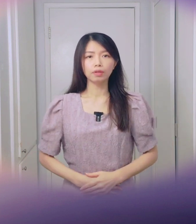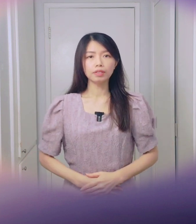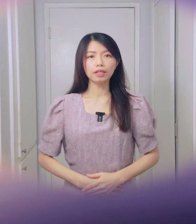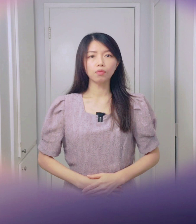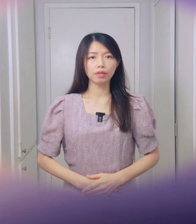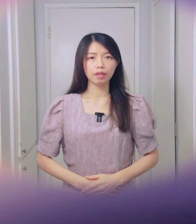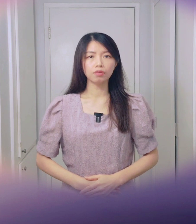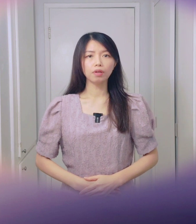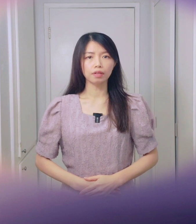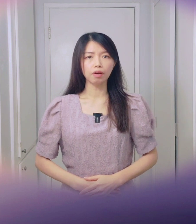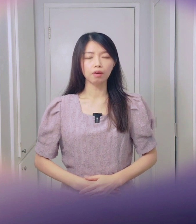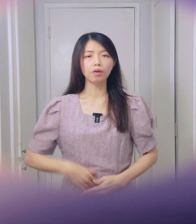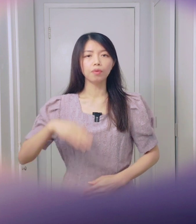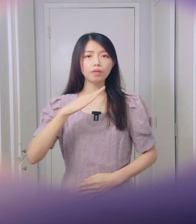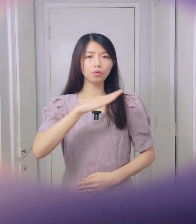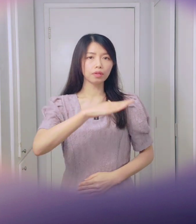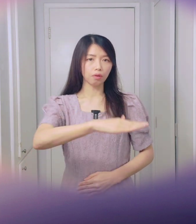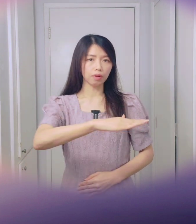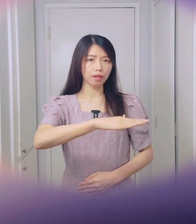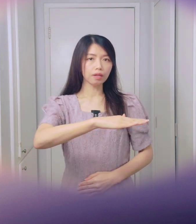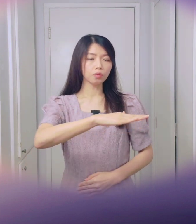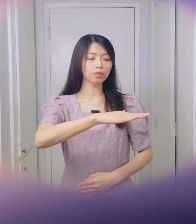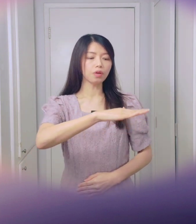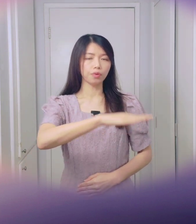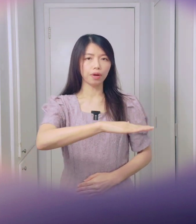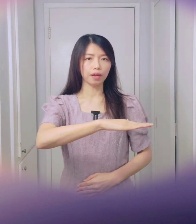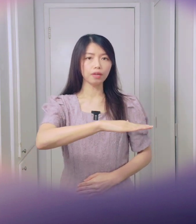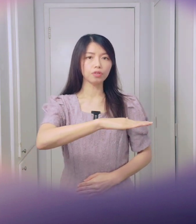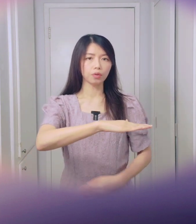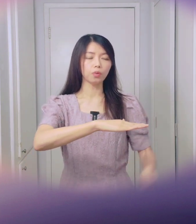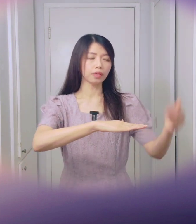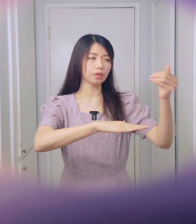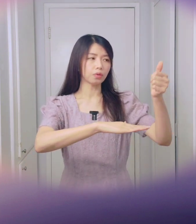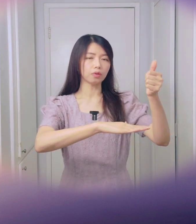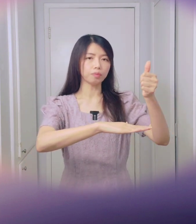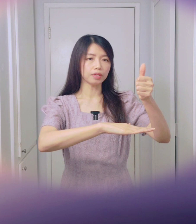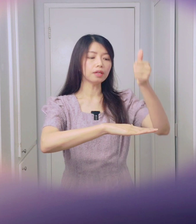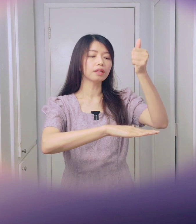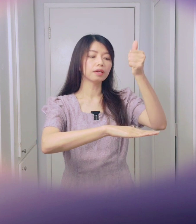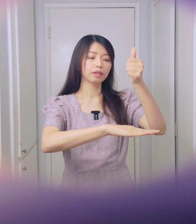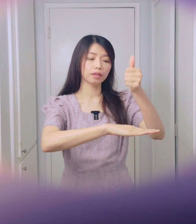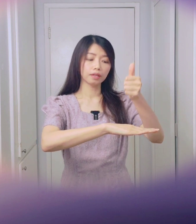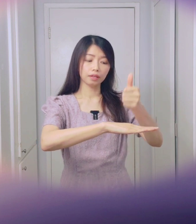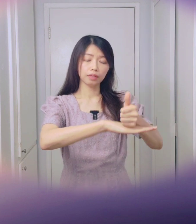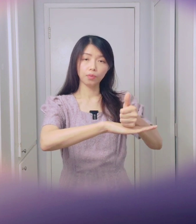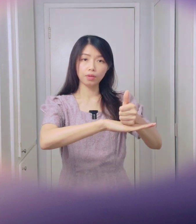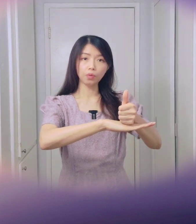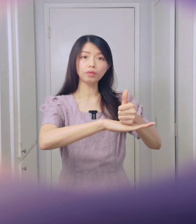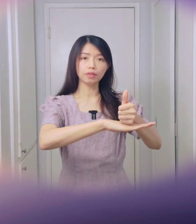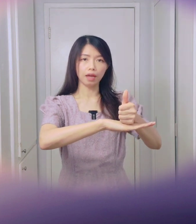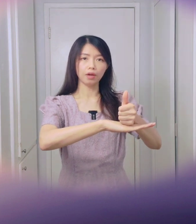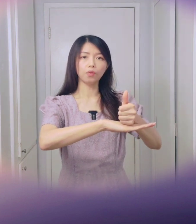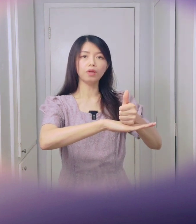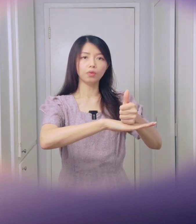끝이라도. 끝이라고 한 뜻의 수어는요, 왼손은 이렇게 손등이 위로 하게 해주시고 다른 손은 엄지를